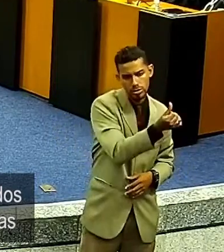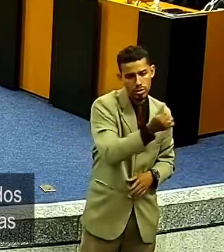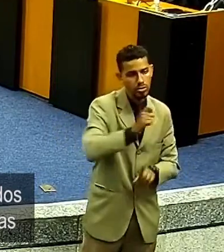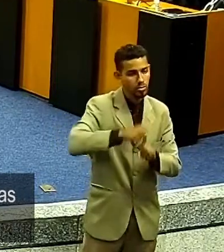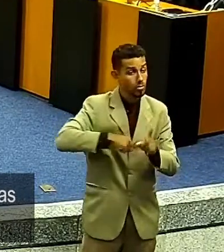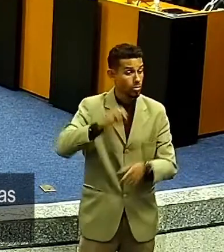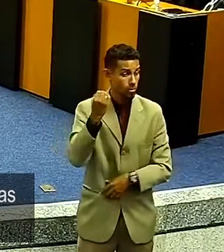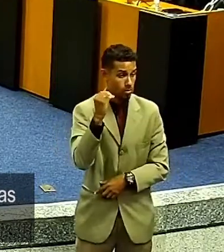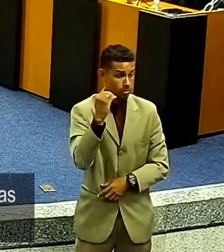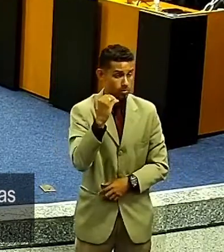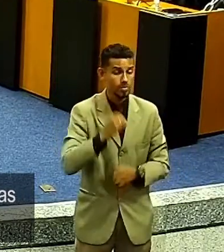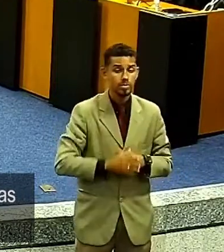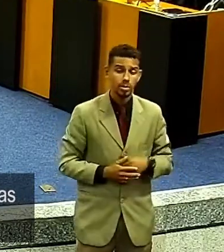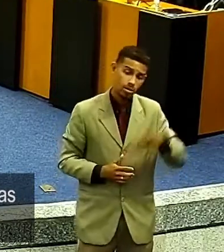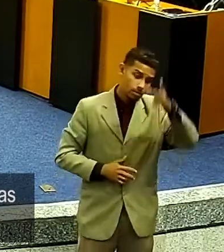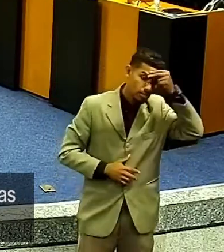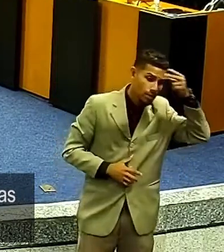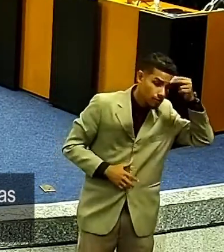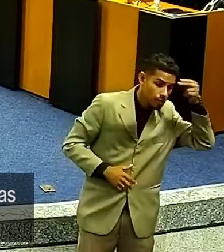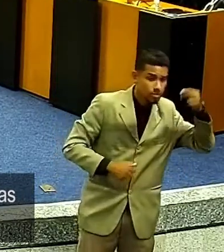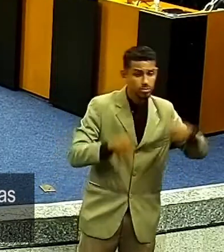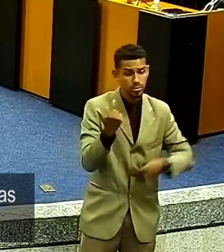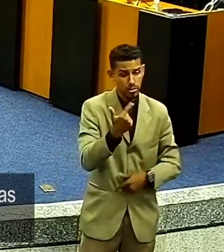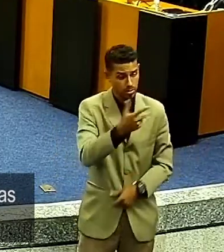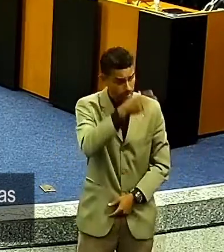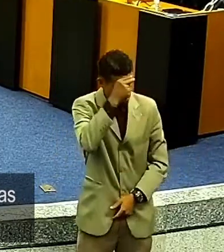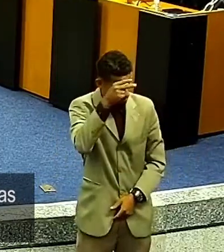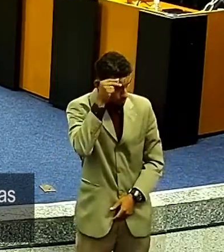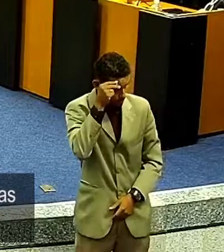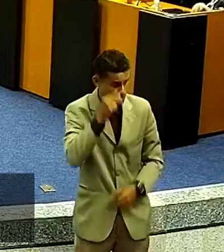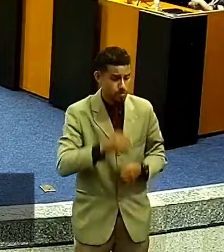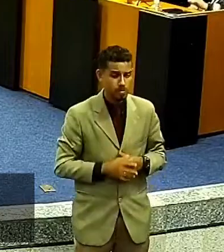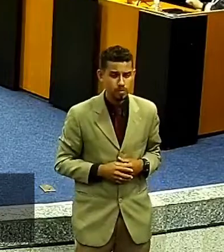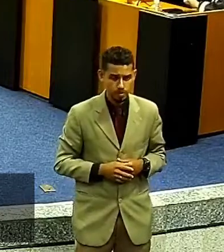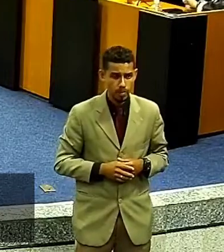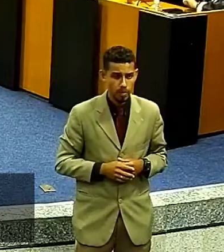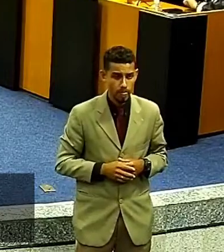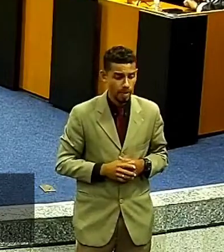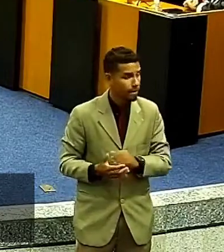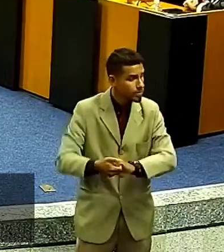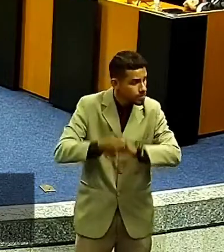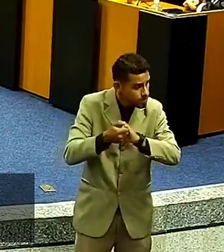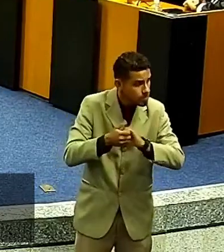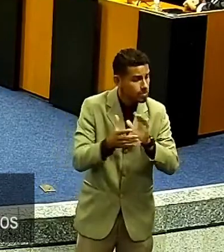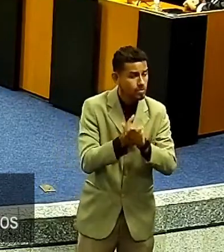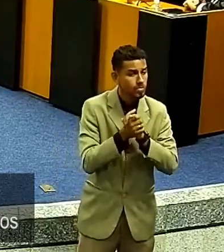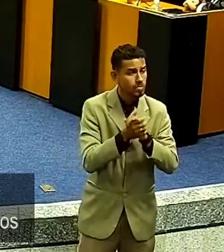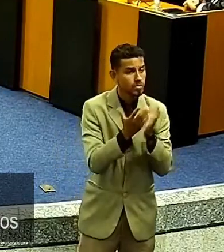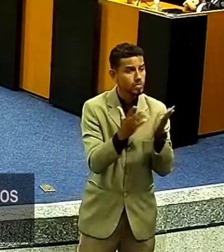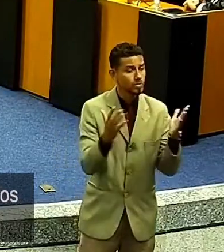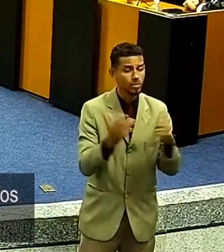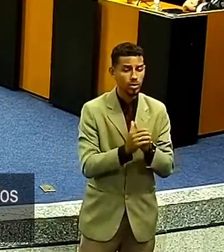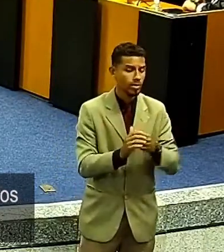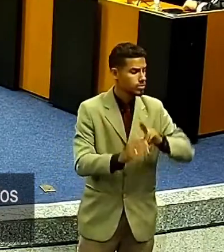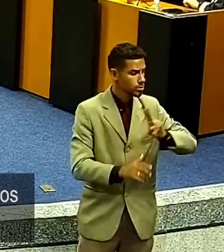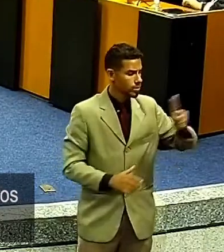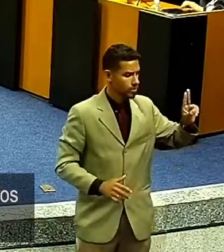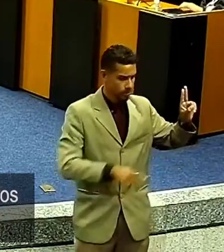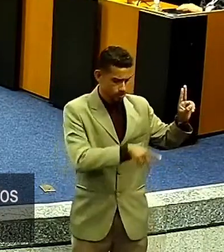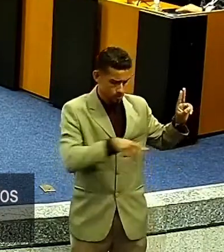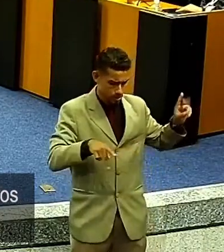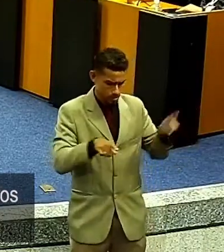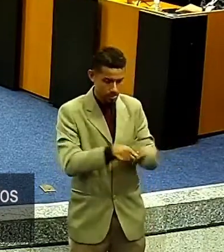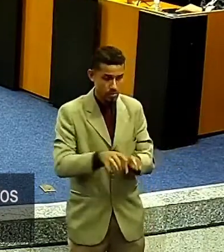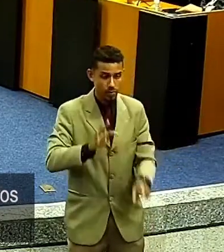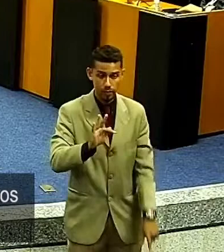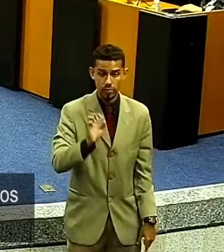vindouro como prefeitos e vice-prefeito e cumprimentos em nome do presidente da